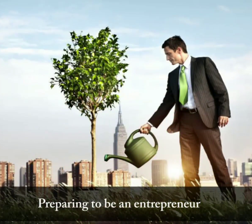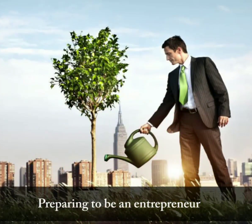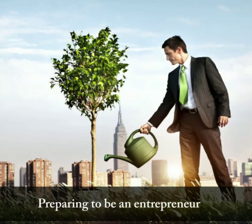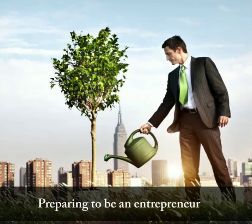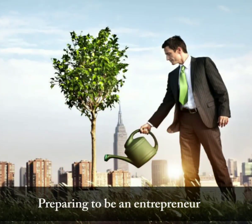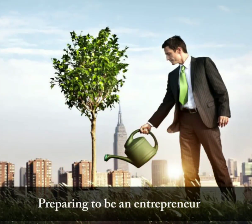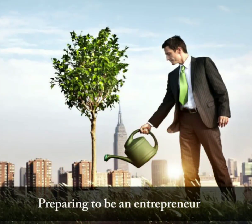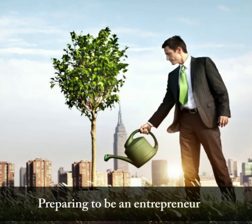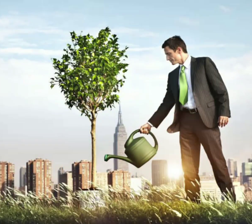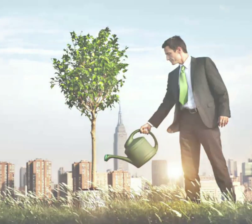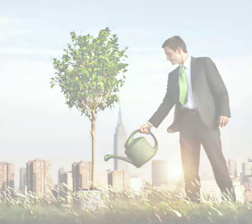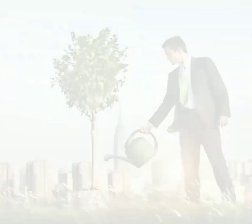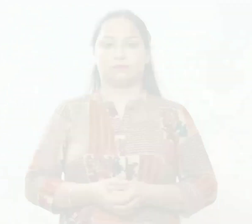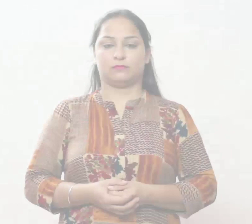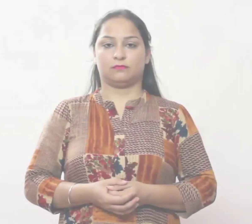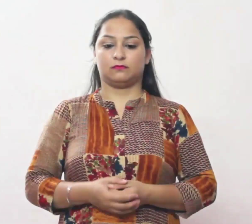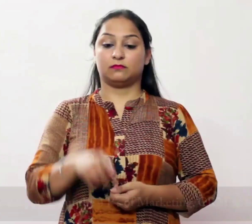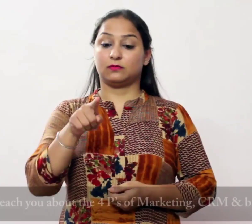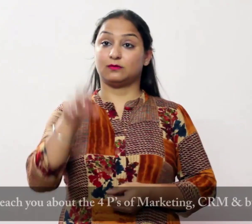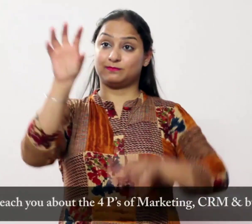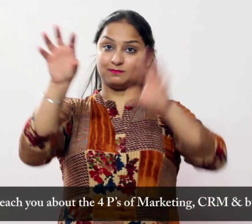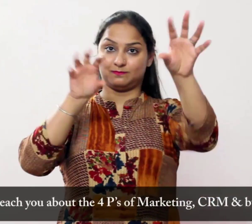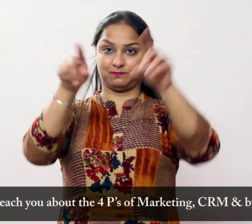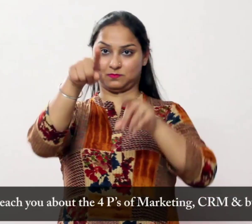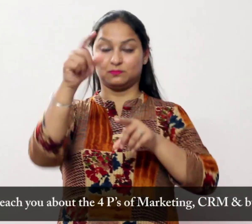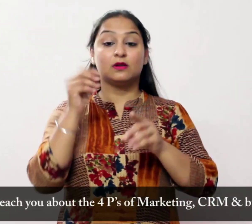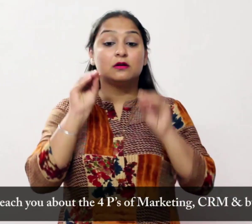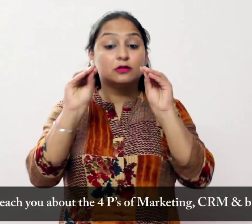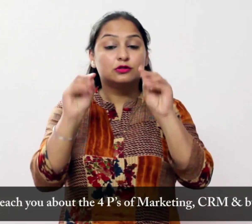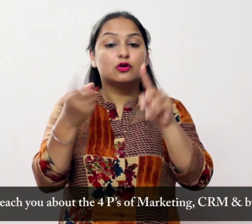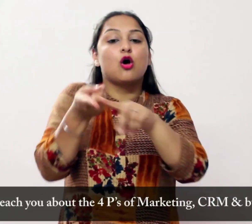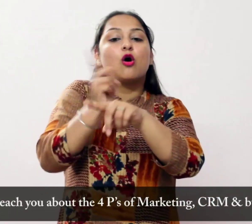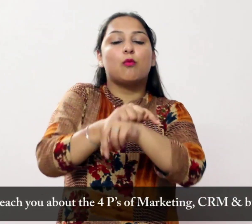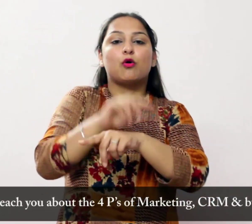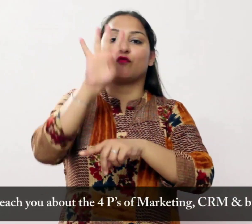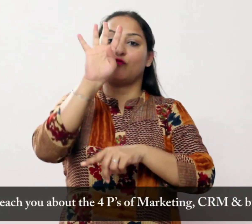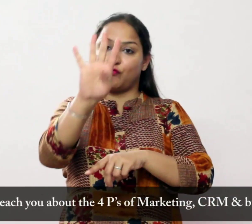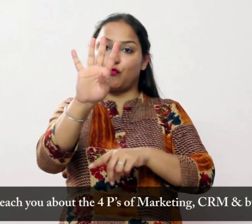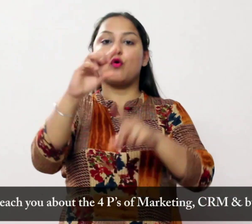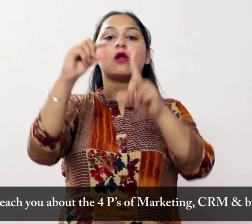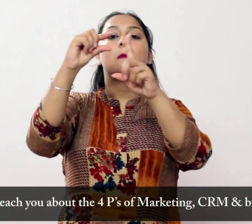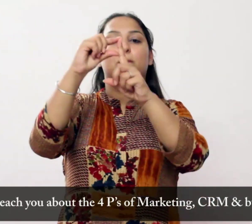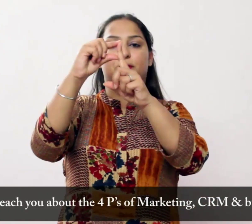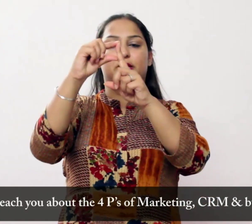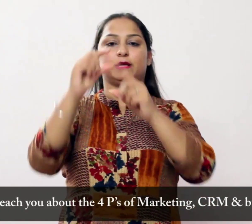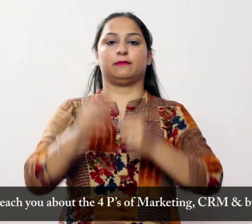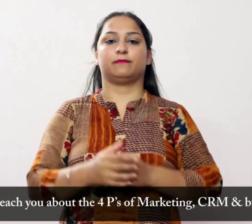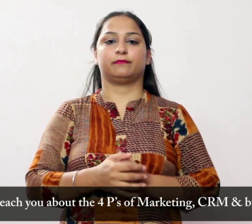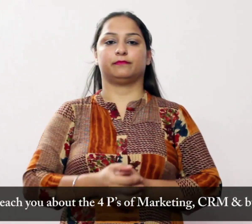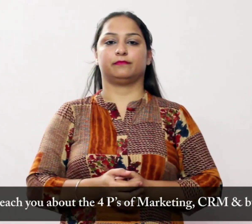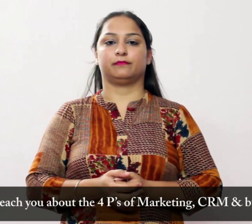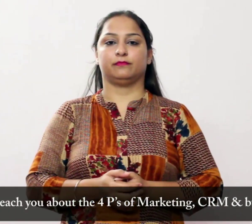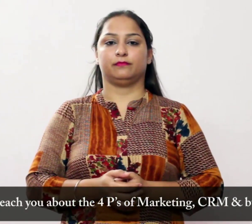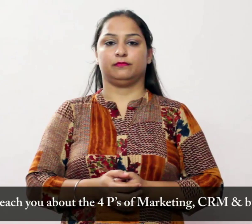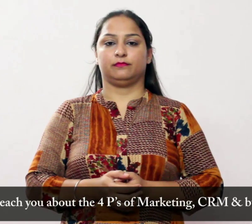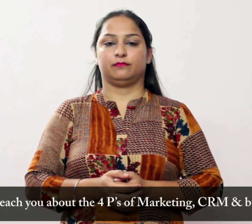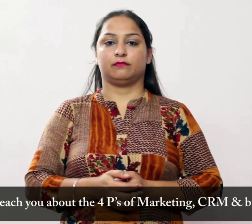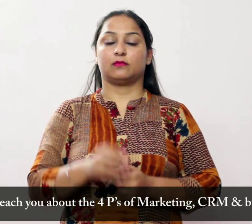यह यूनिट आपको 4P की मार्केटिंग, CRM और बिजनेस प्लान के बारे में सिखाएगी।